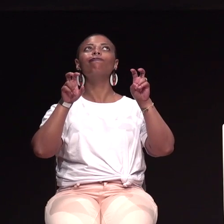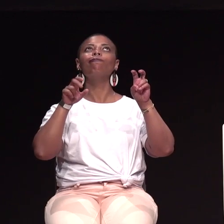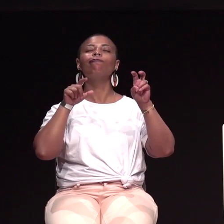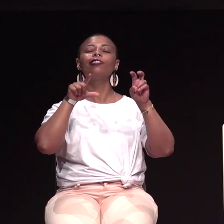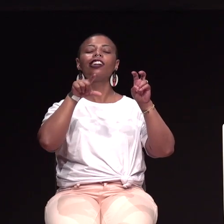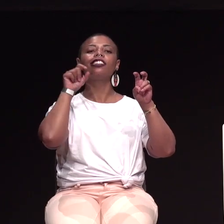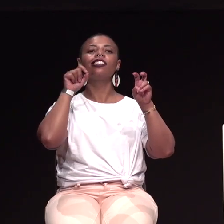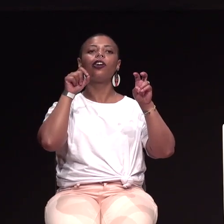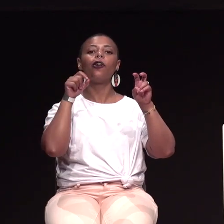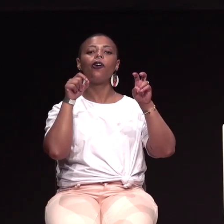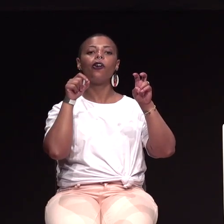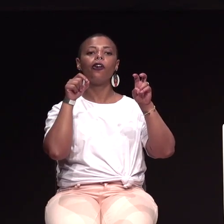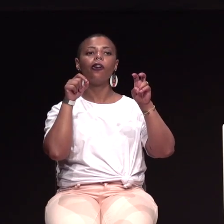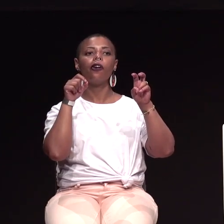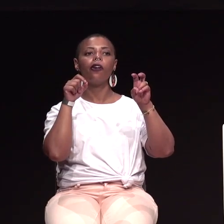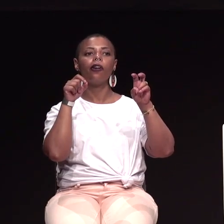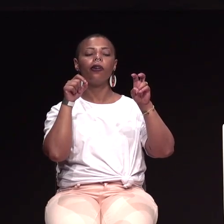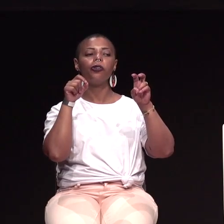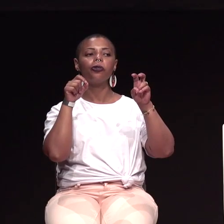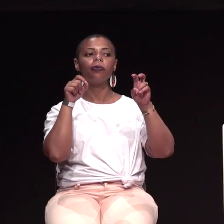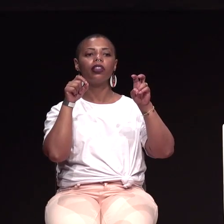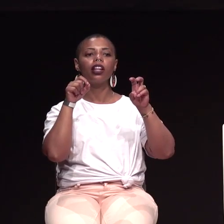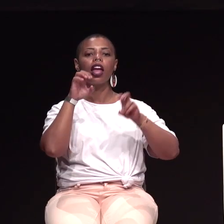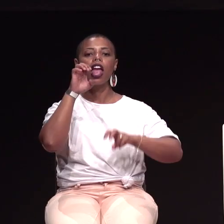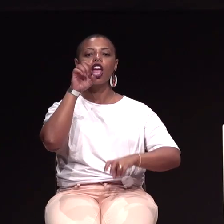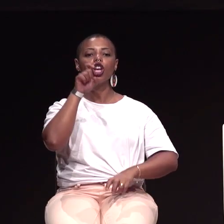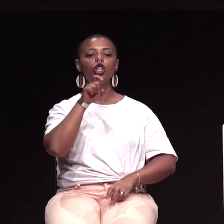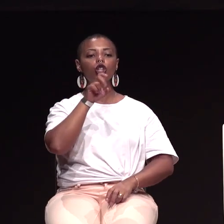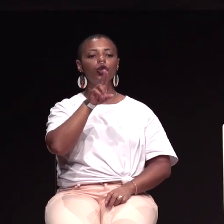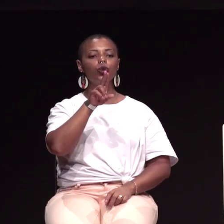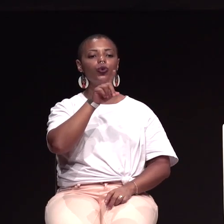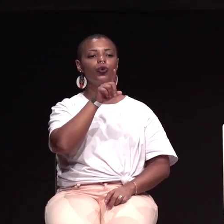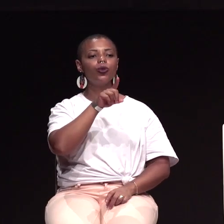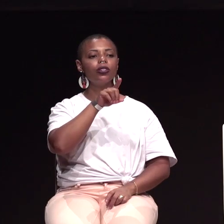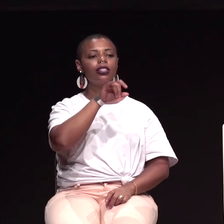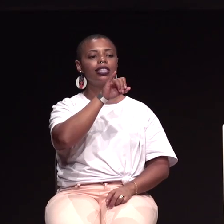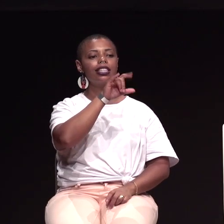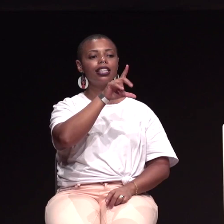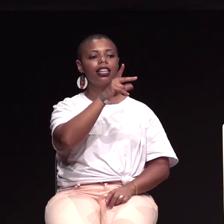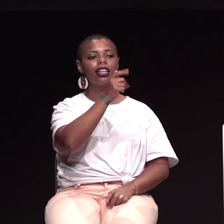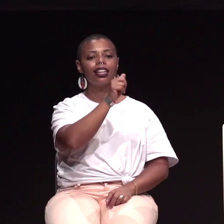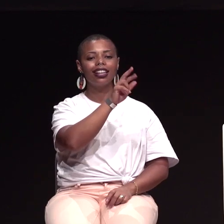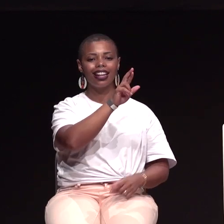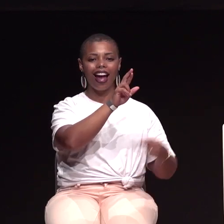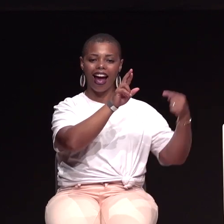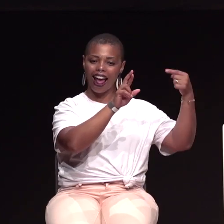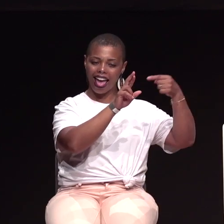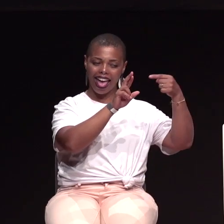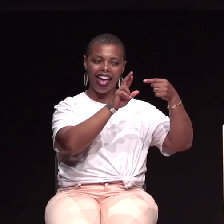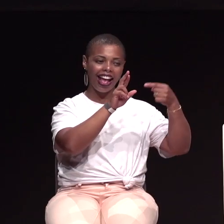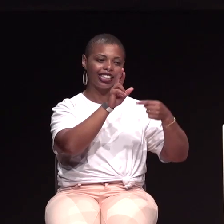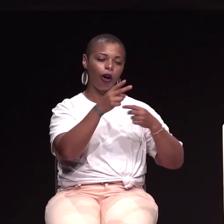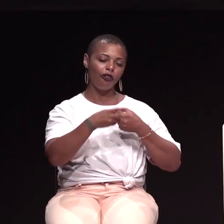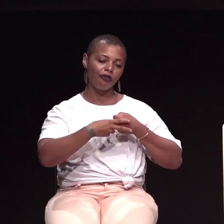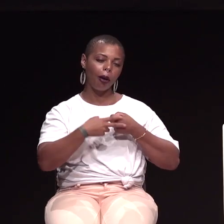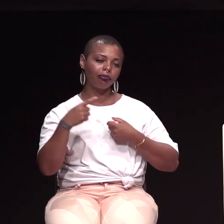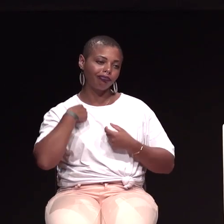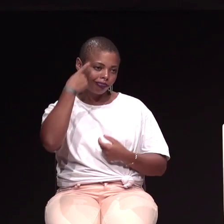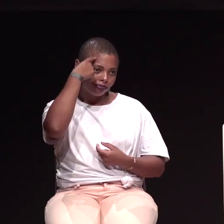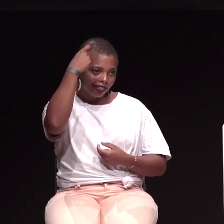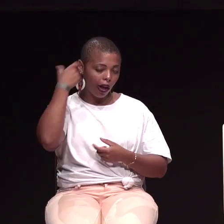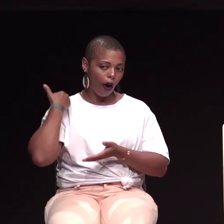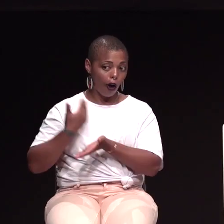para o primeiro volume. E o título é Exusilhar. Exusilhar é um verbo neologismo que eu venho usando